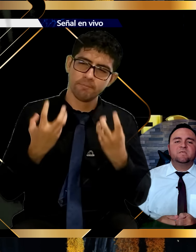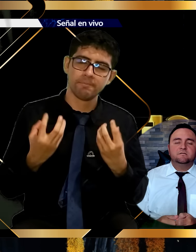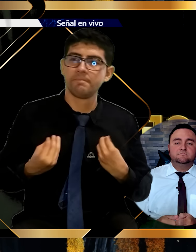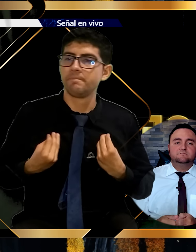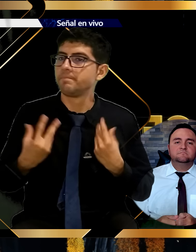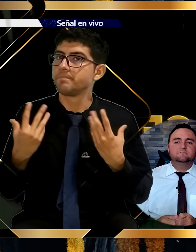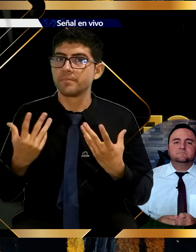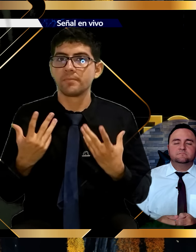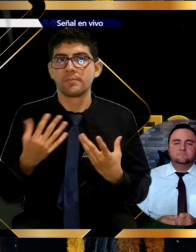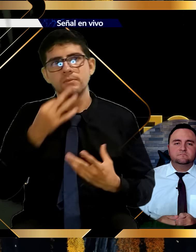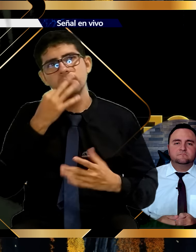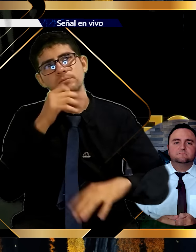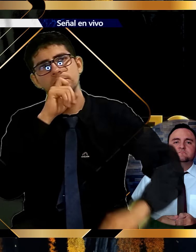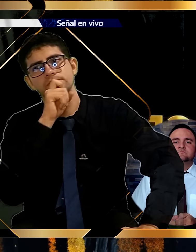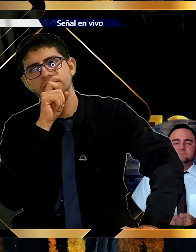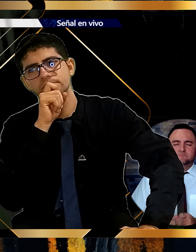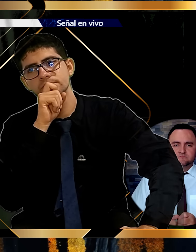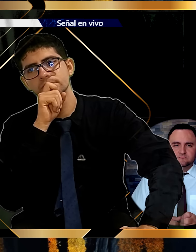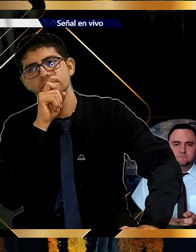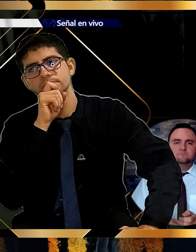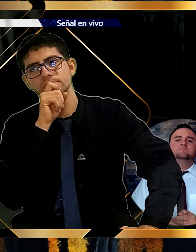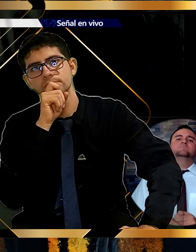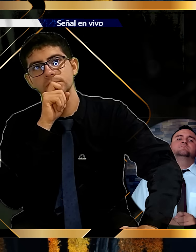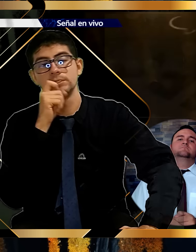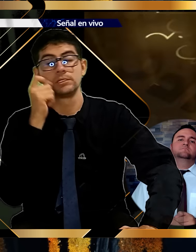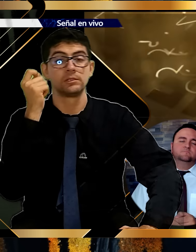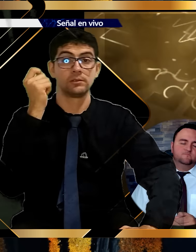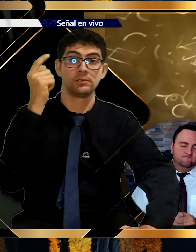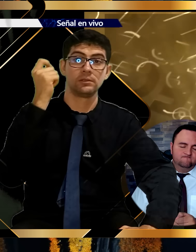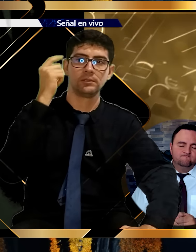pero la verdad es que tenemos que pensar bien esto con claridad.